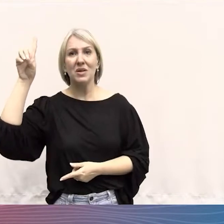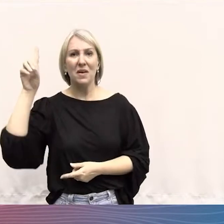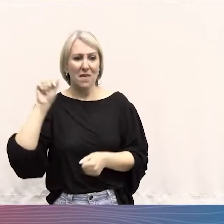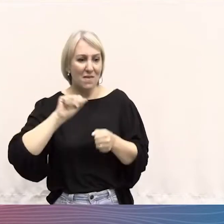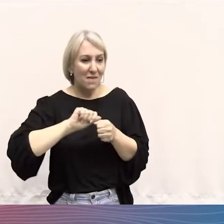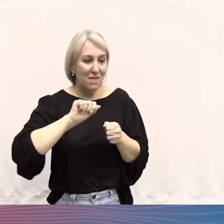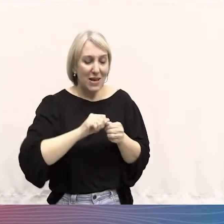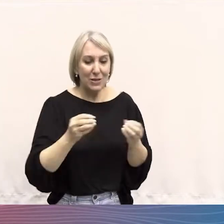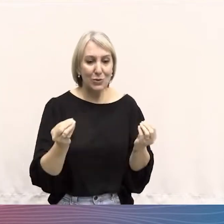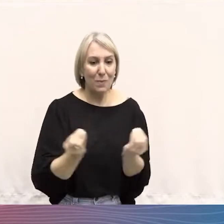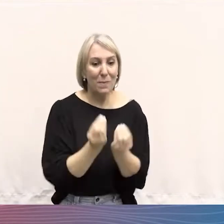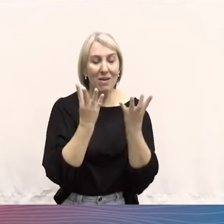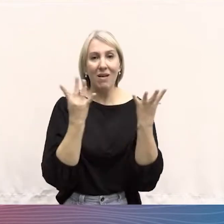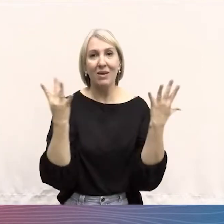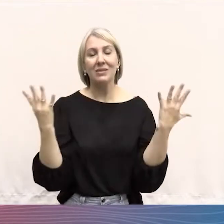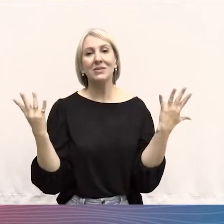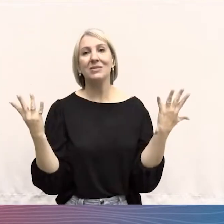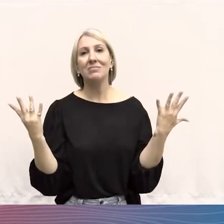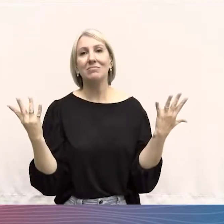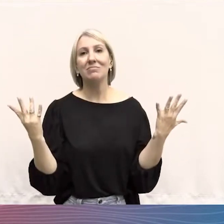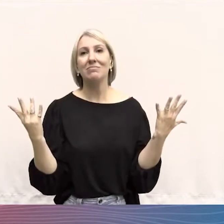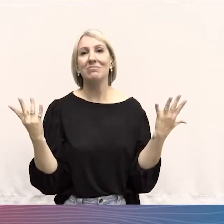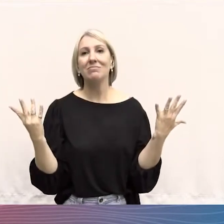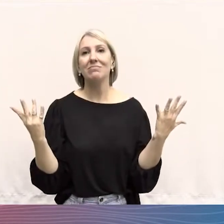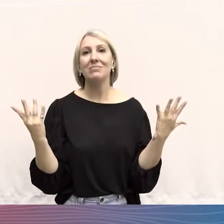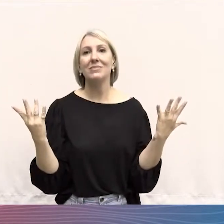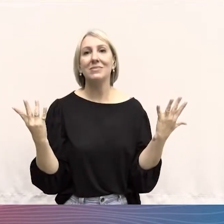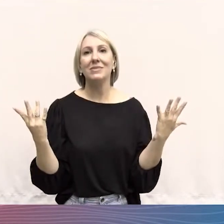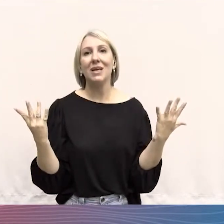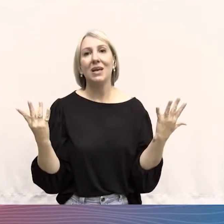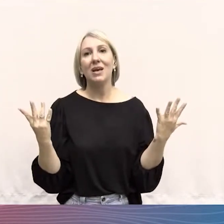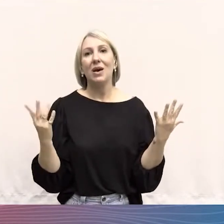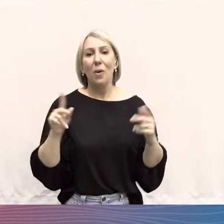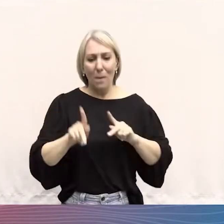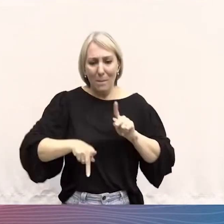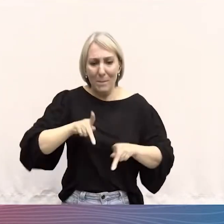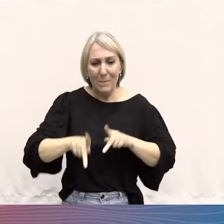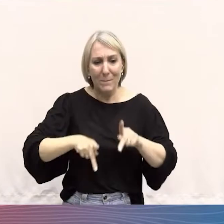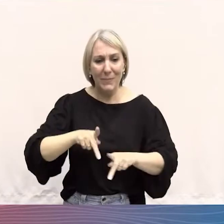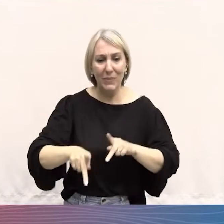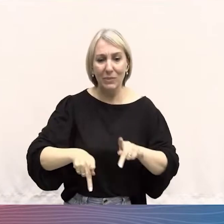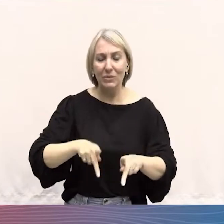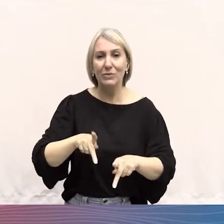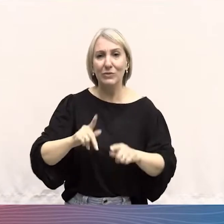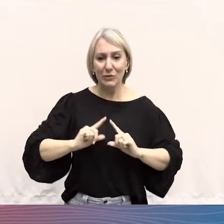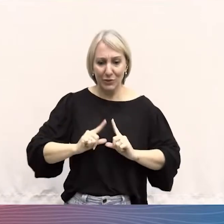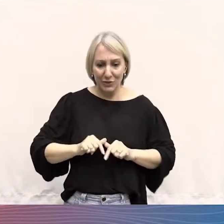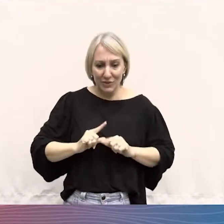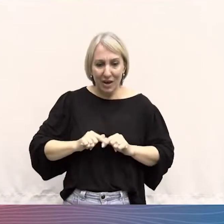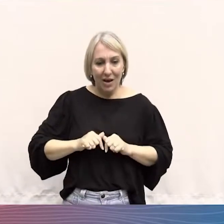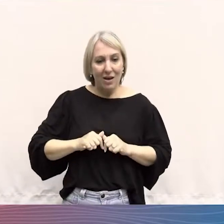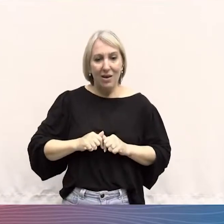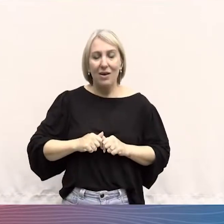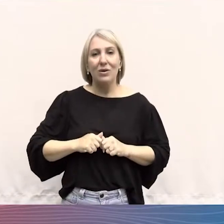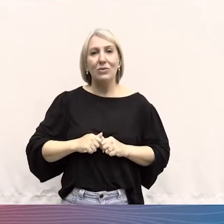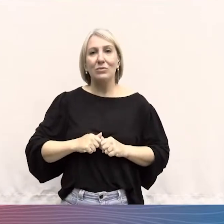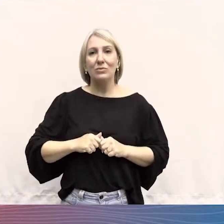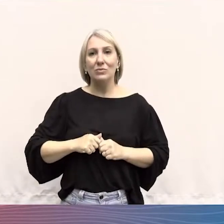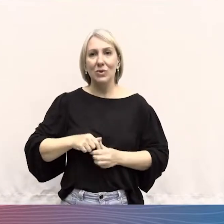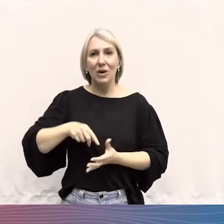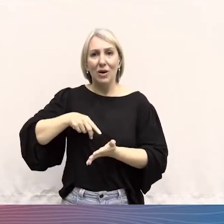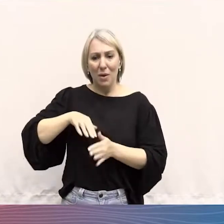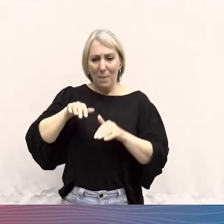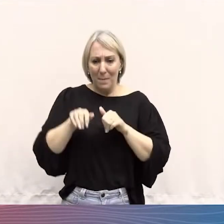O povo cruzou a seco, e o exército de Faraó, nós também podemos. E entrou no